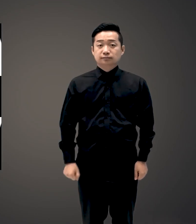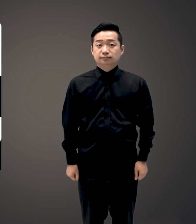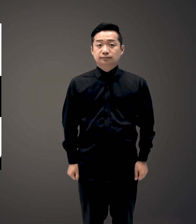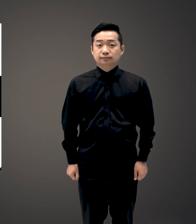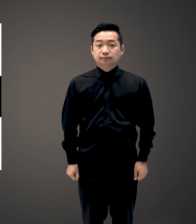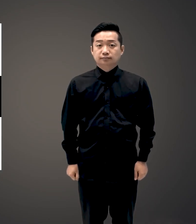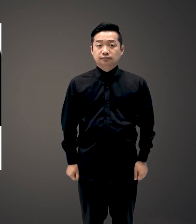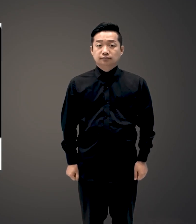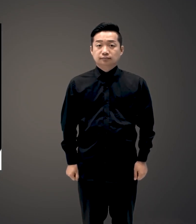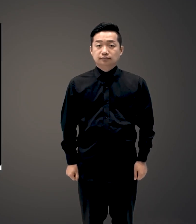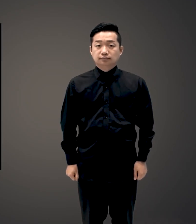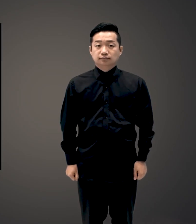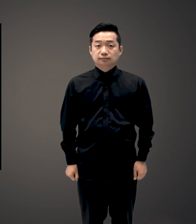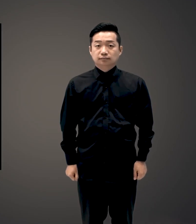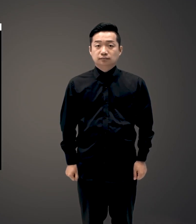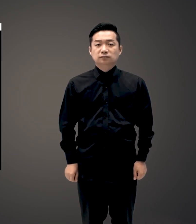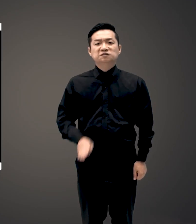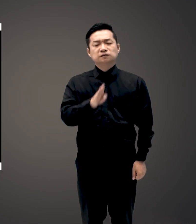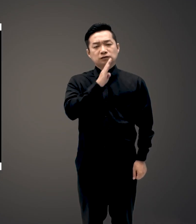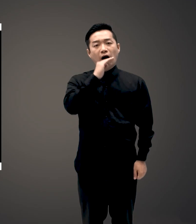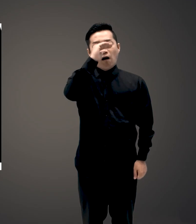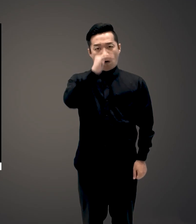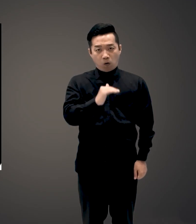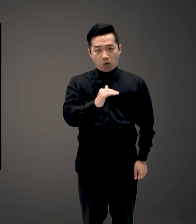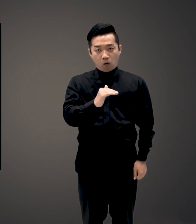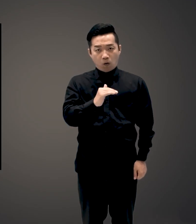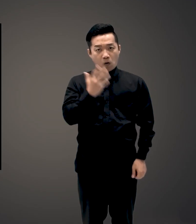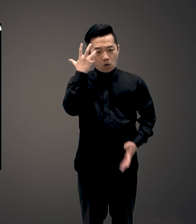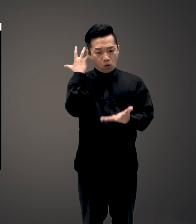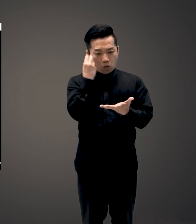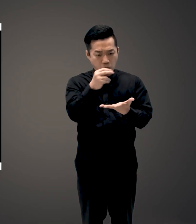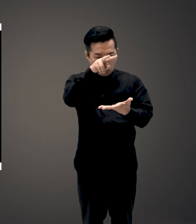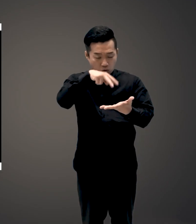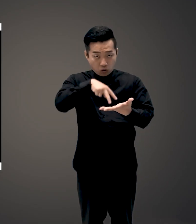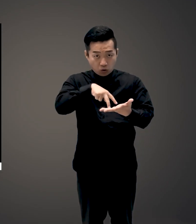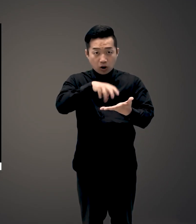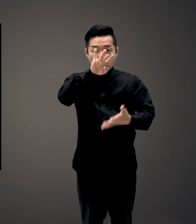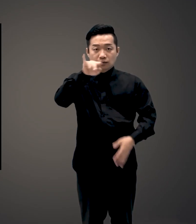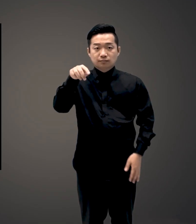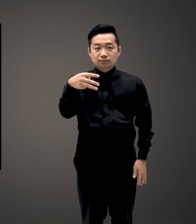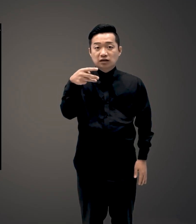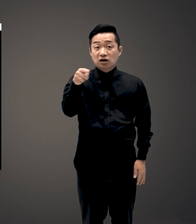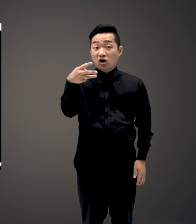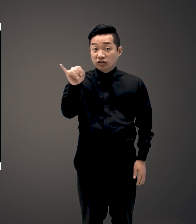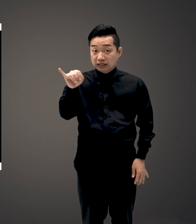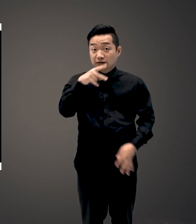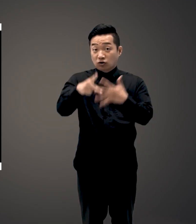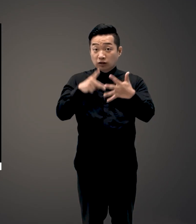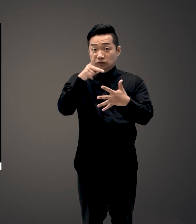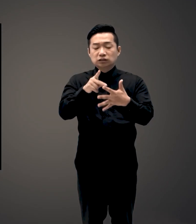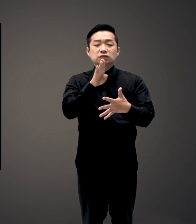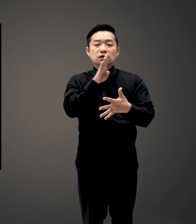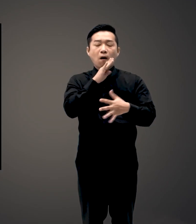미치광이 혹은 천재의 이상하고 아름다운 시절에 관하여. 도서명 할리우드. 저자 찰스